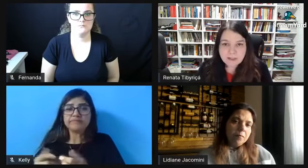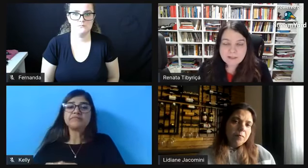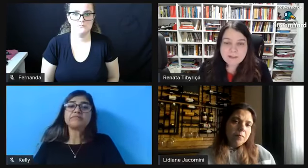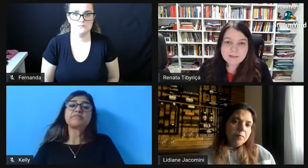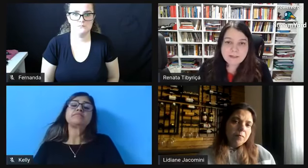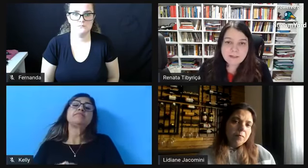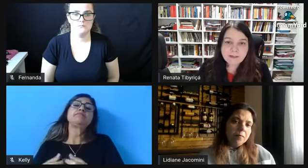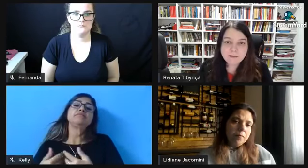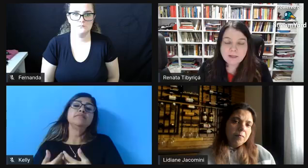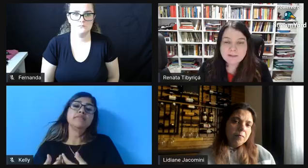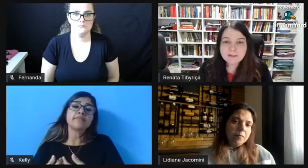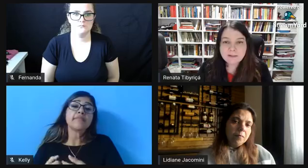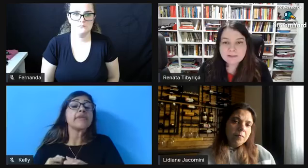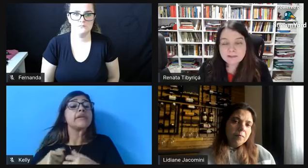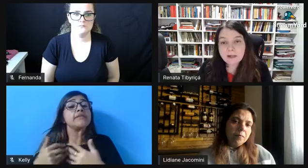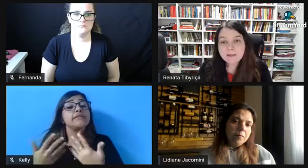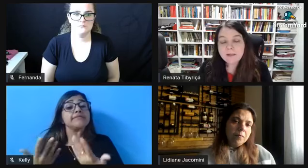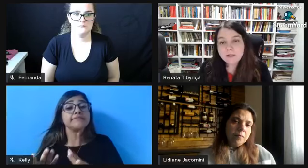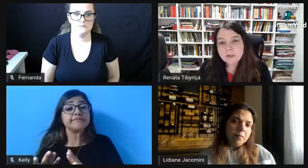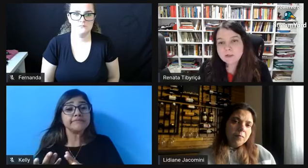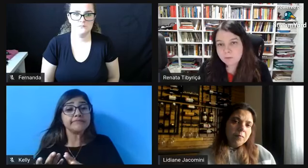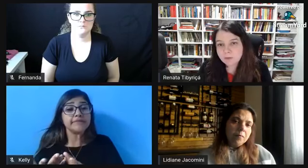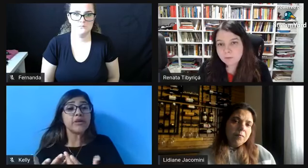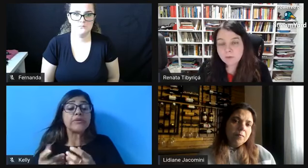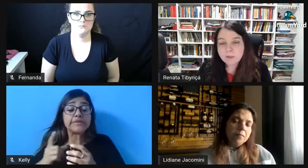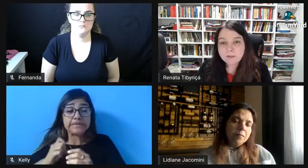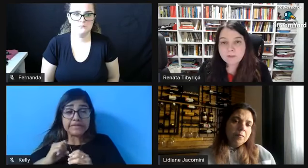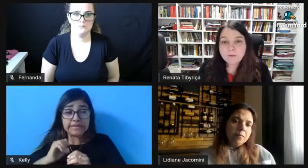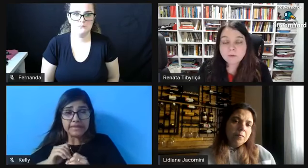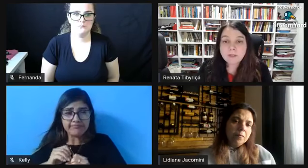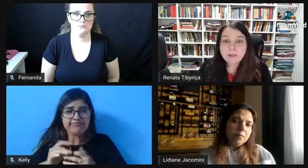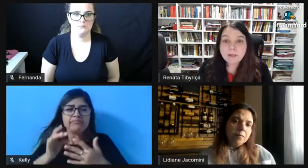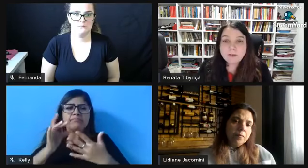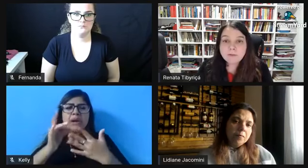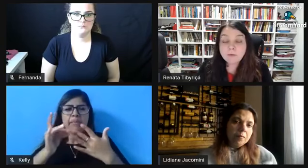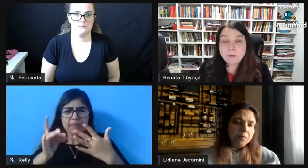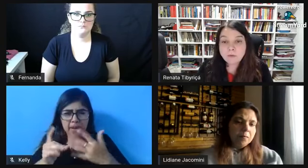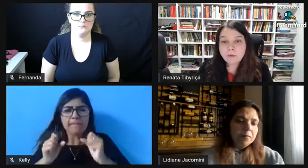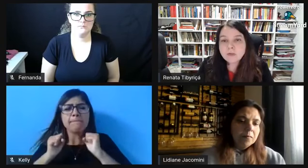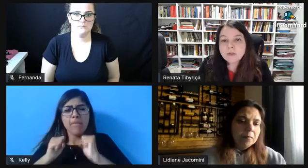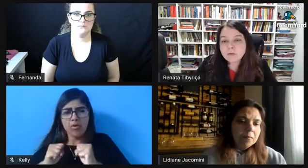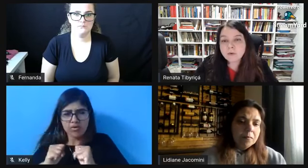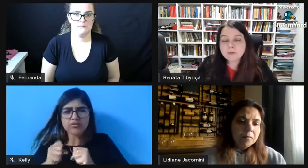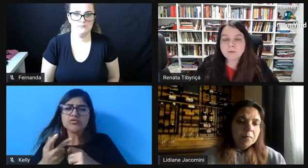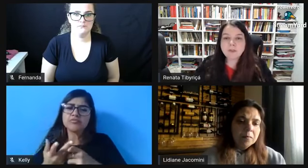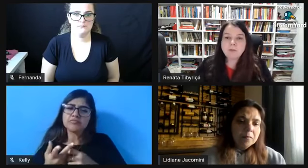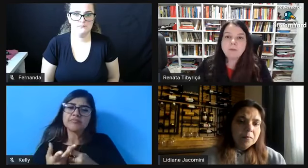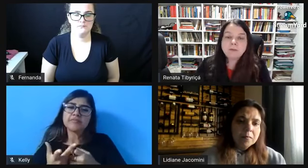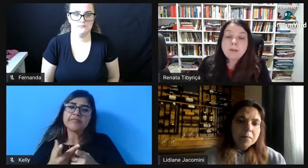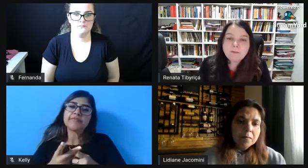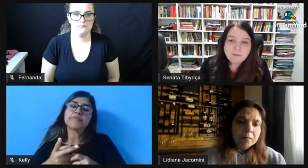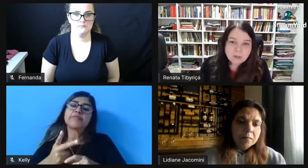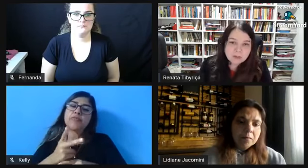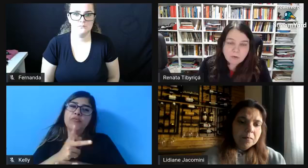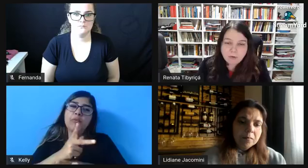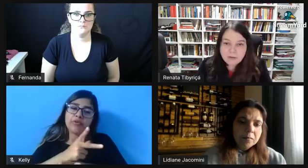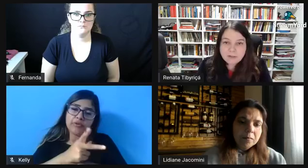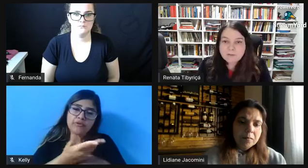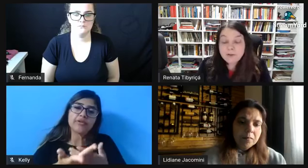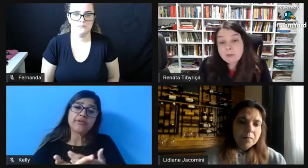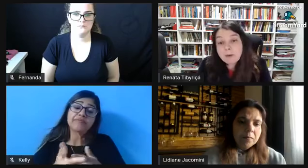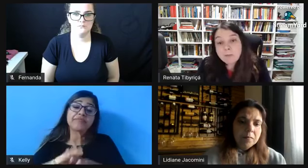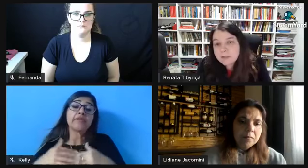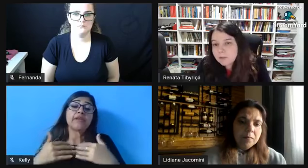estando nessas características, pode procurar também a defensoria. Mas eu não acho que a solução seja a polícia, porque, veja